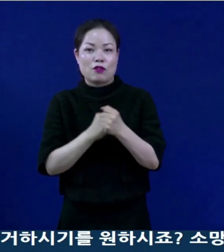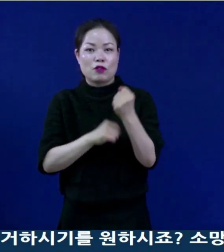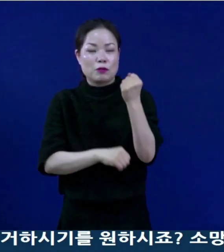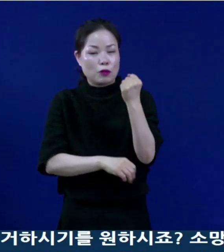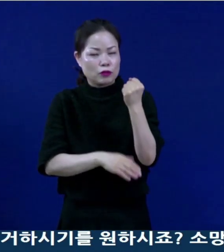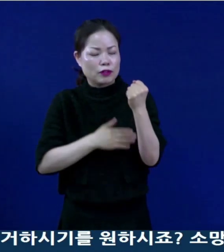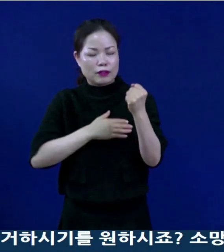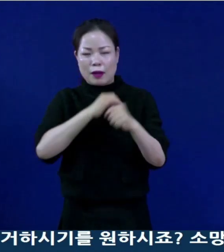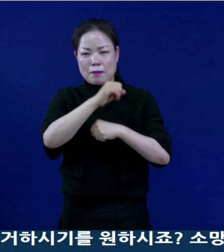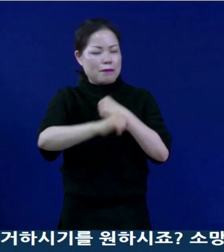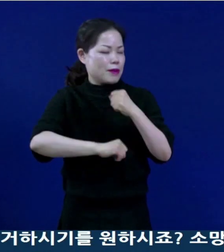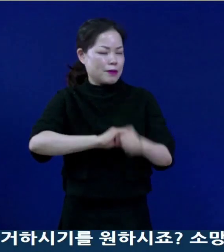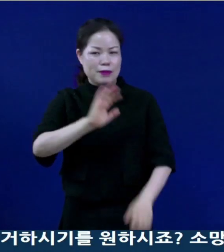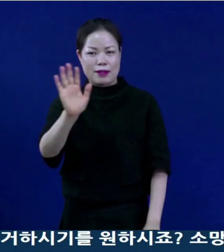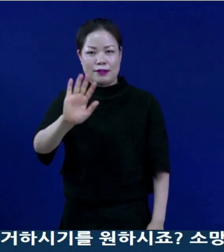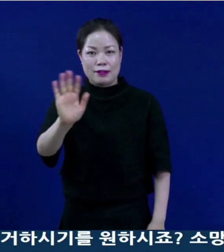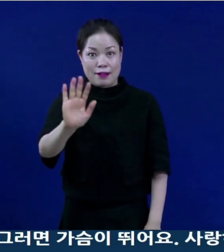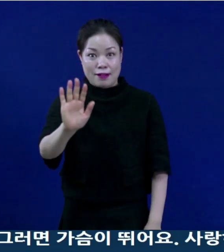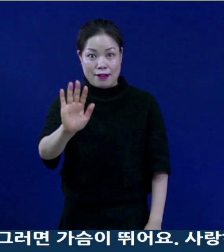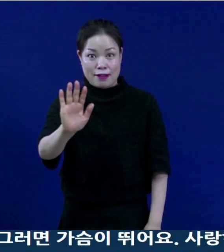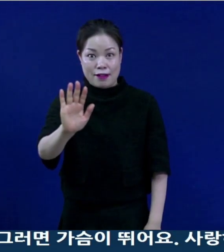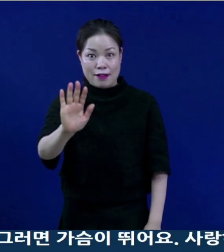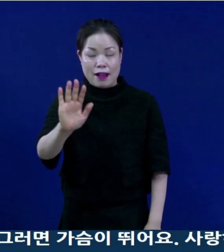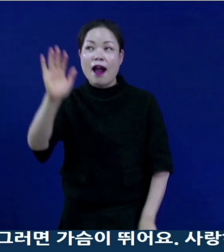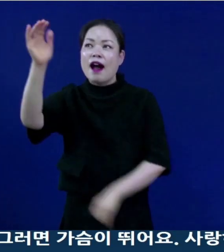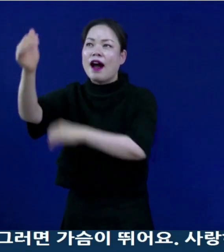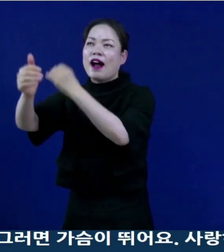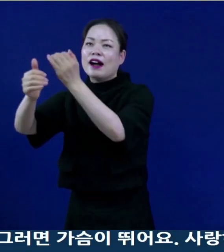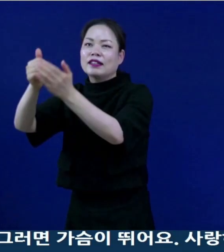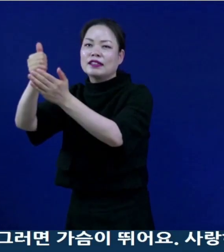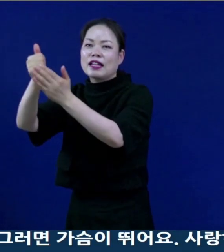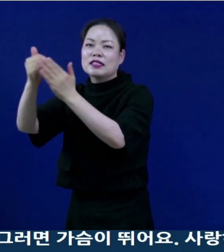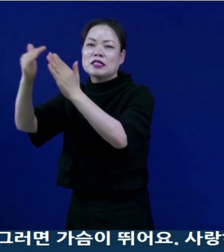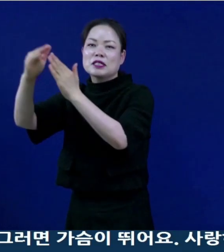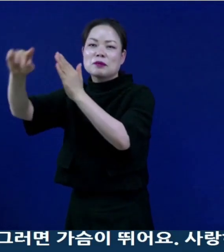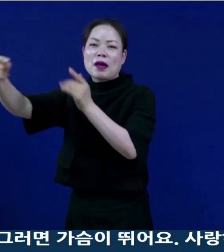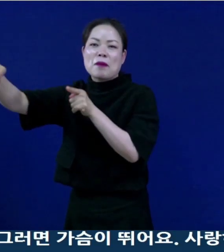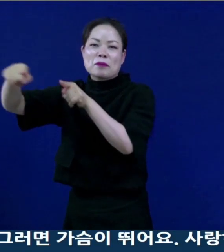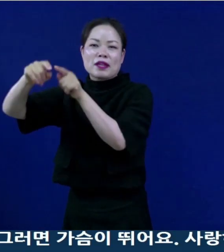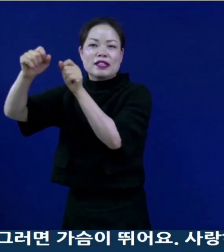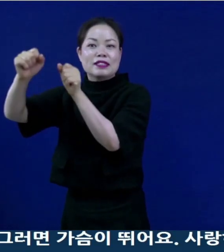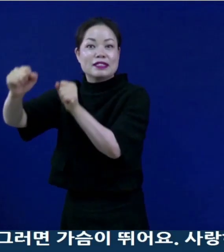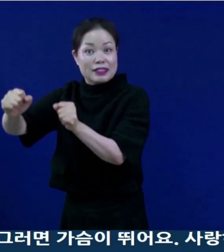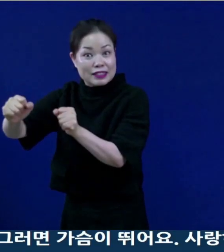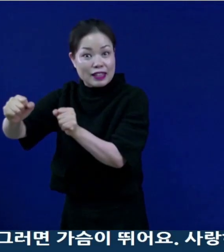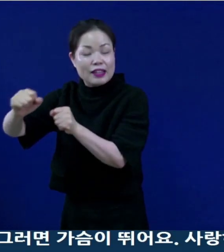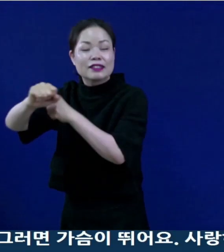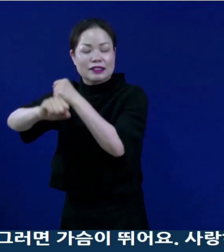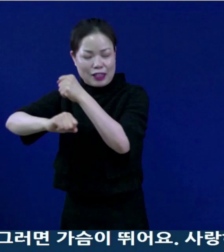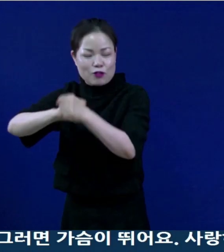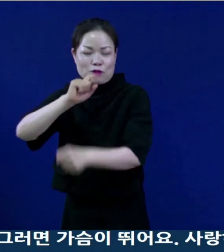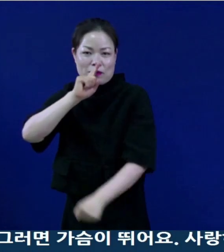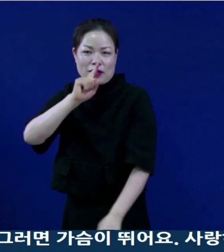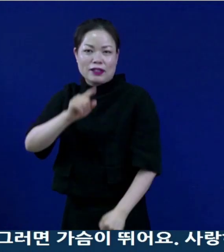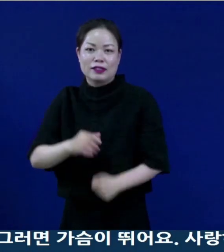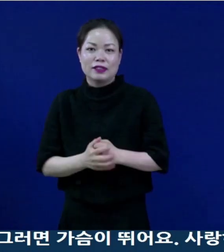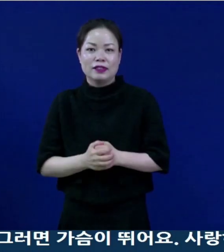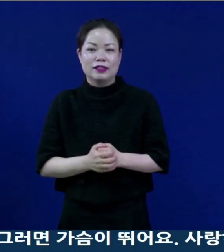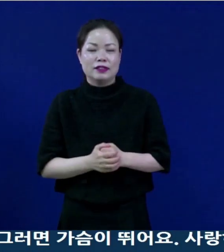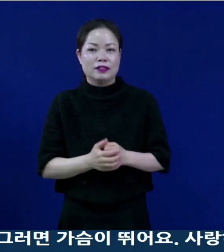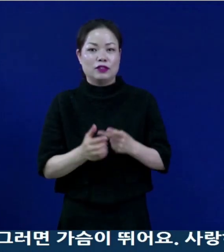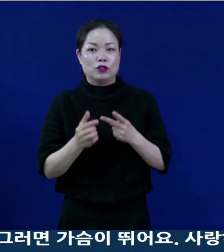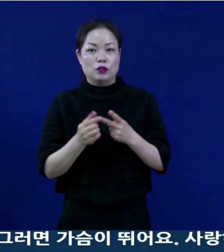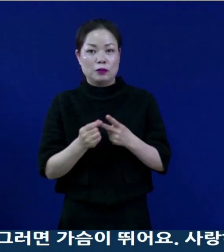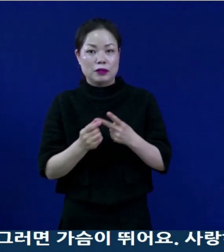내 마음대로 하는 자유가 아니라 하나님 집에 거하는 자유, 이 자유를 말하는 것입니다. 두